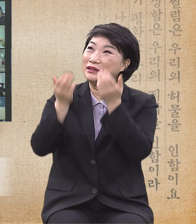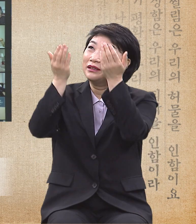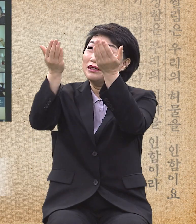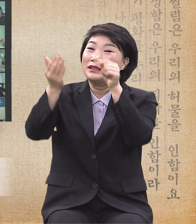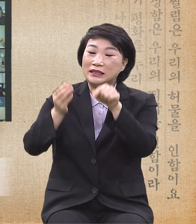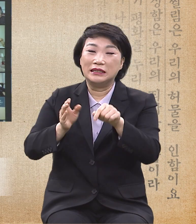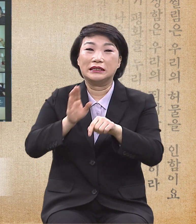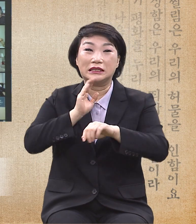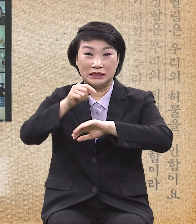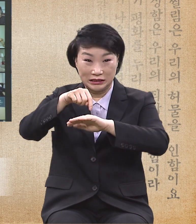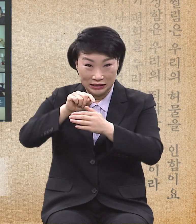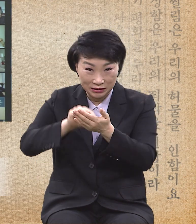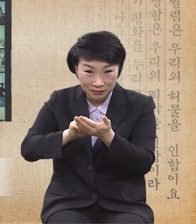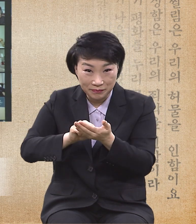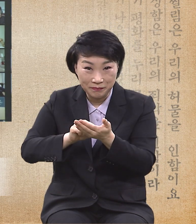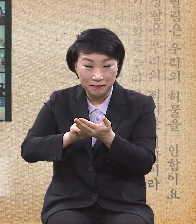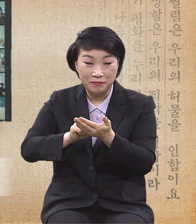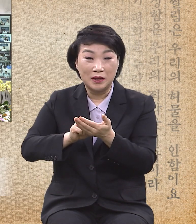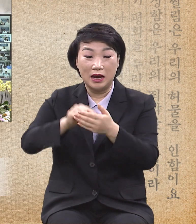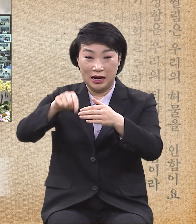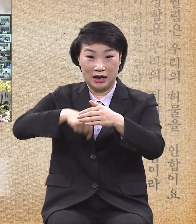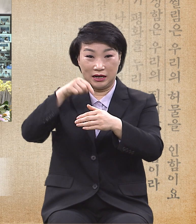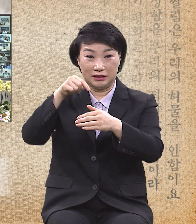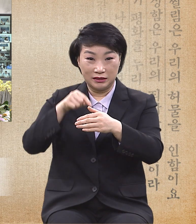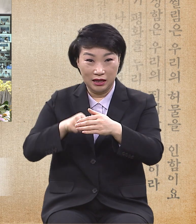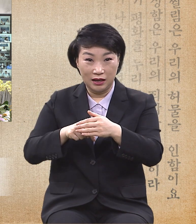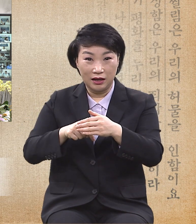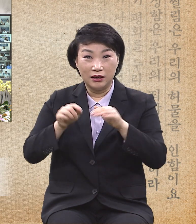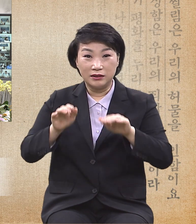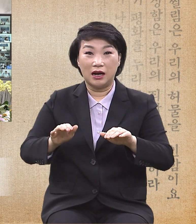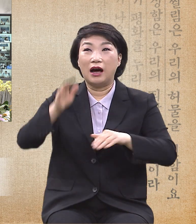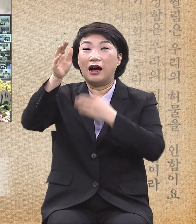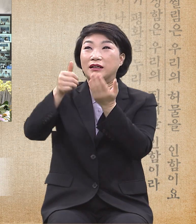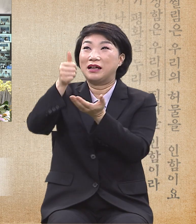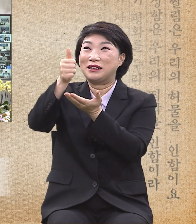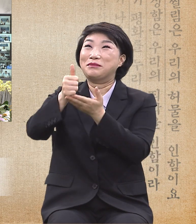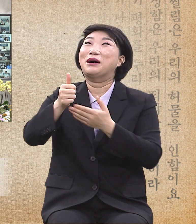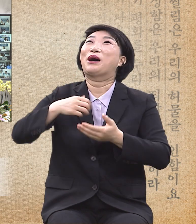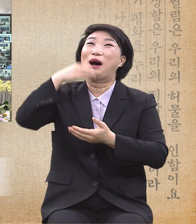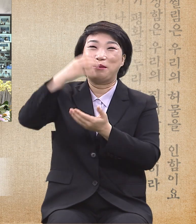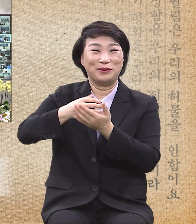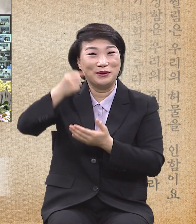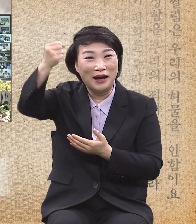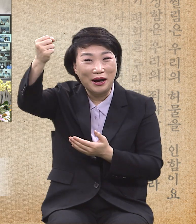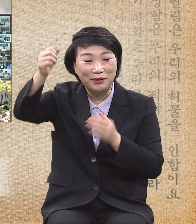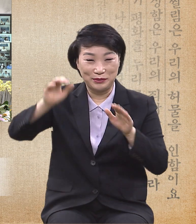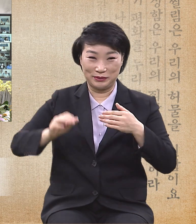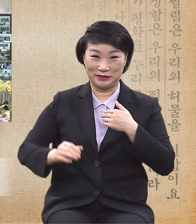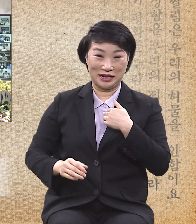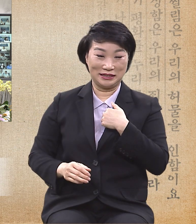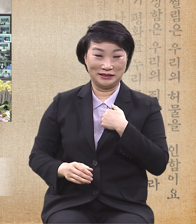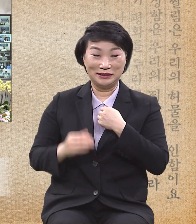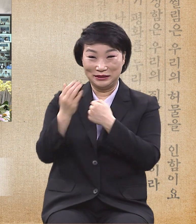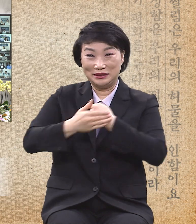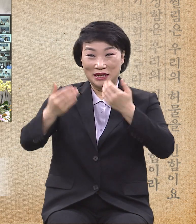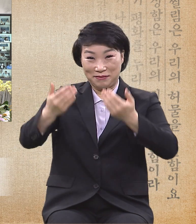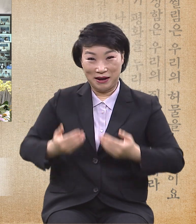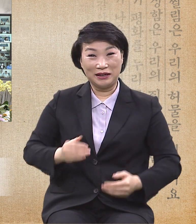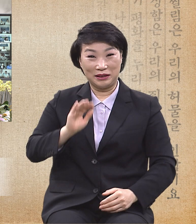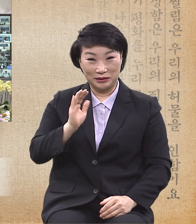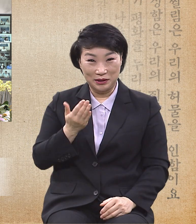그 진실 속에는 하나님은 감동되고 나는